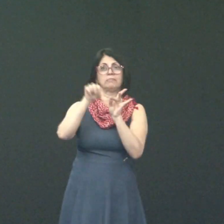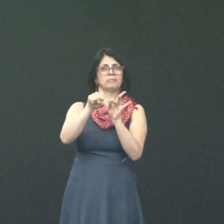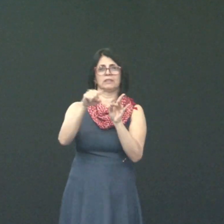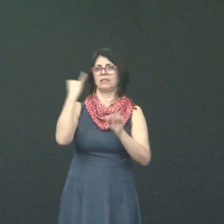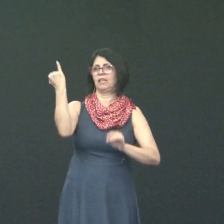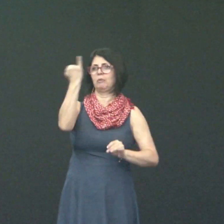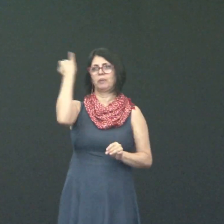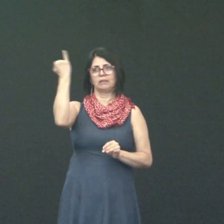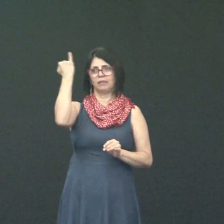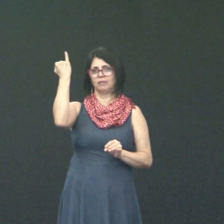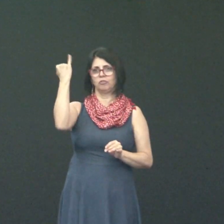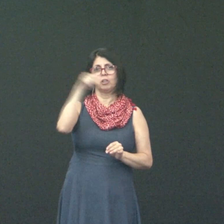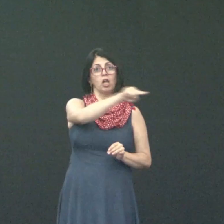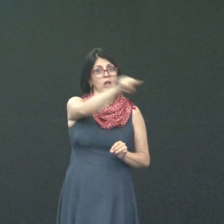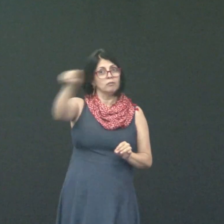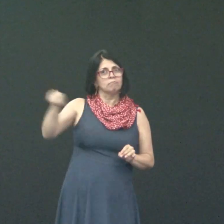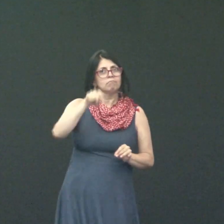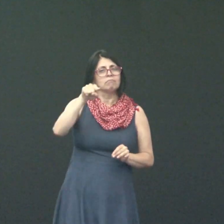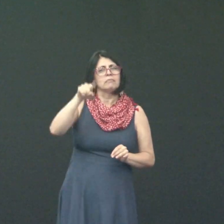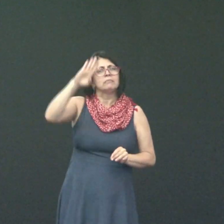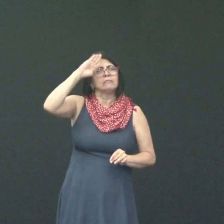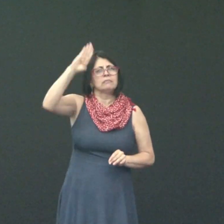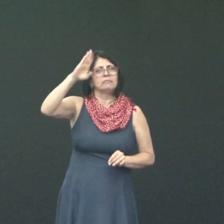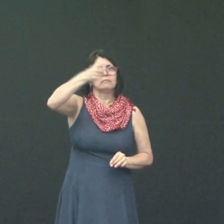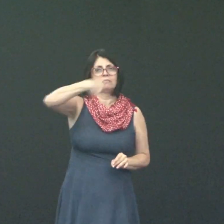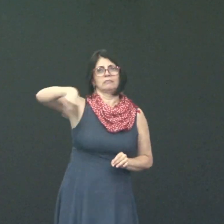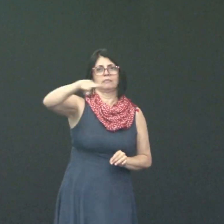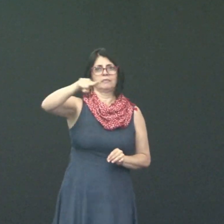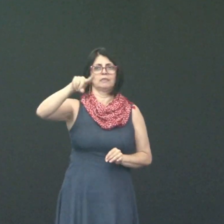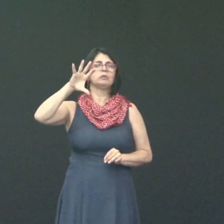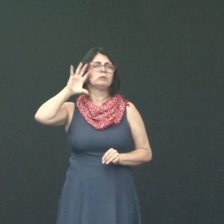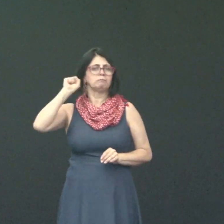A área da pesquisa dos estudos surdos, realmente ela é muito importante.